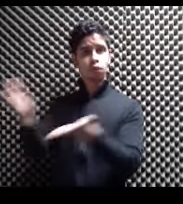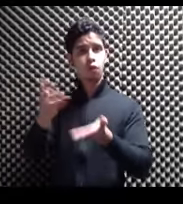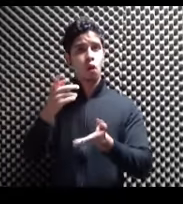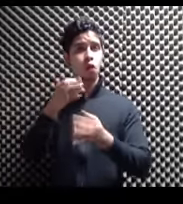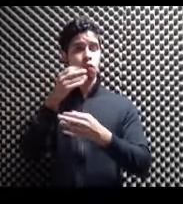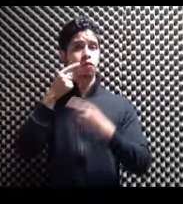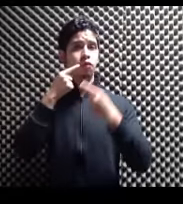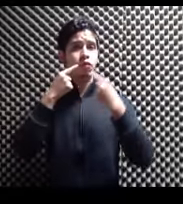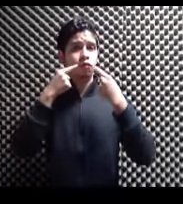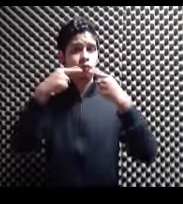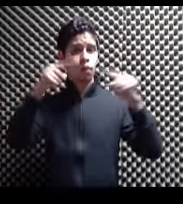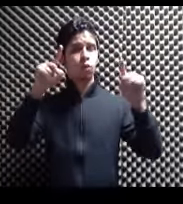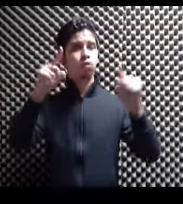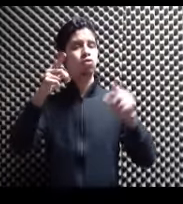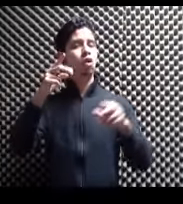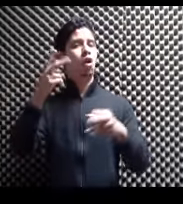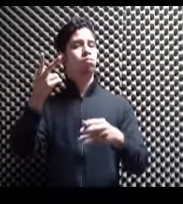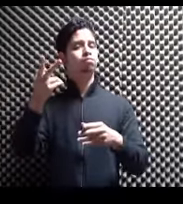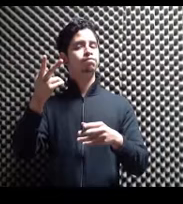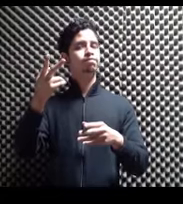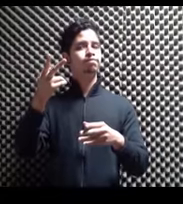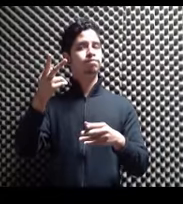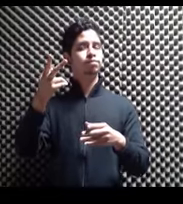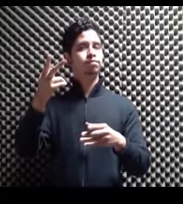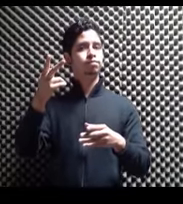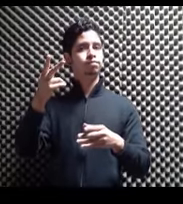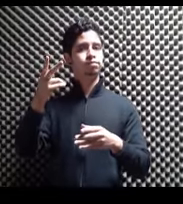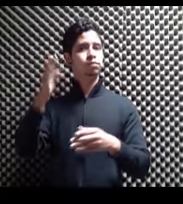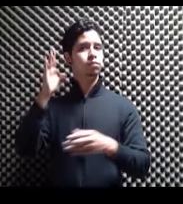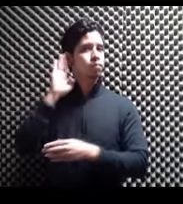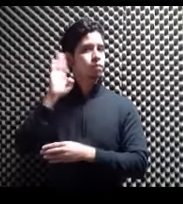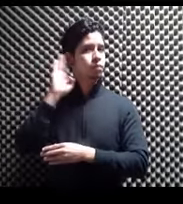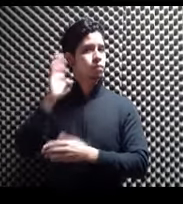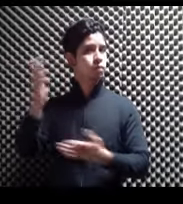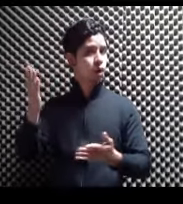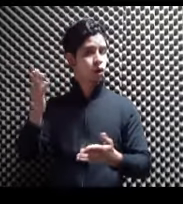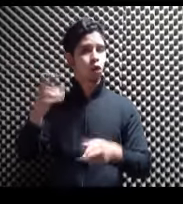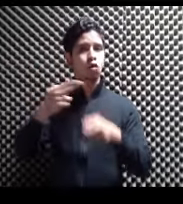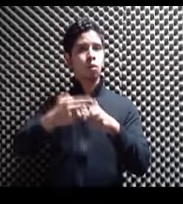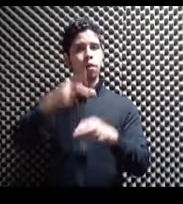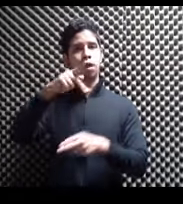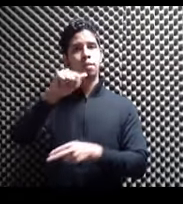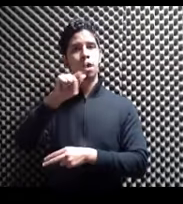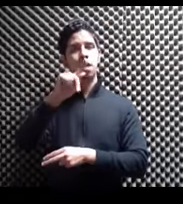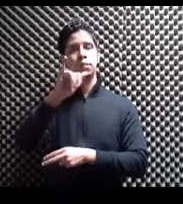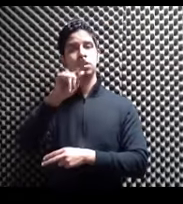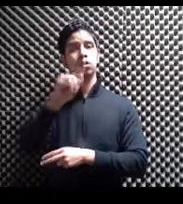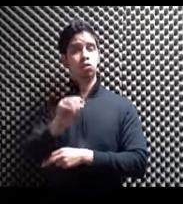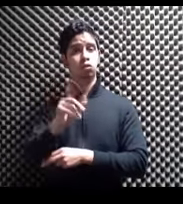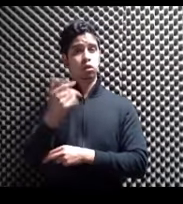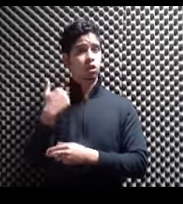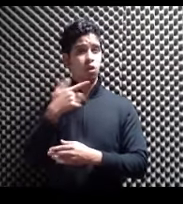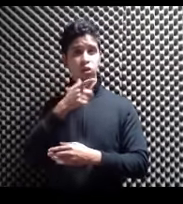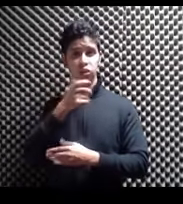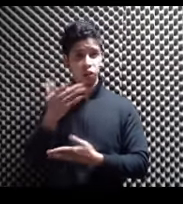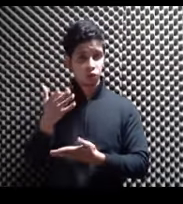que nos lo adoptó, ¿quién? José Manuel Díaz, que otro compañero porque de teatro.